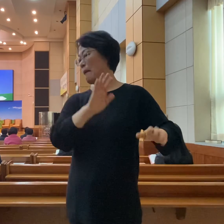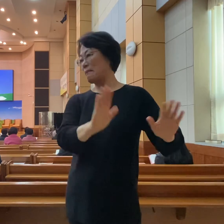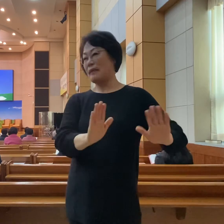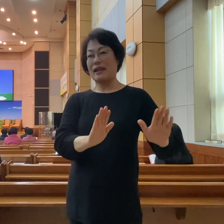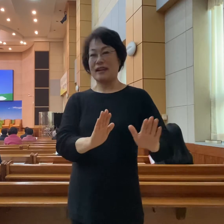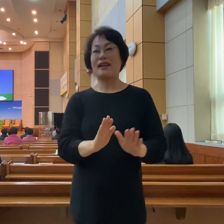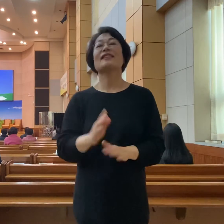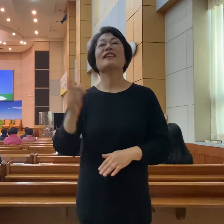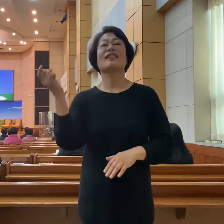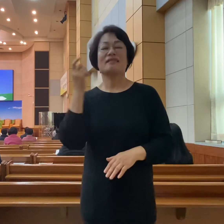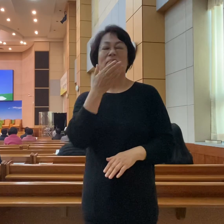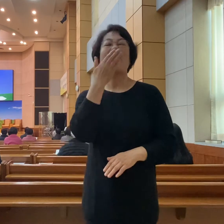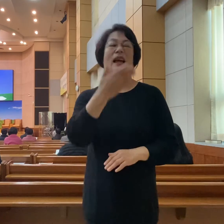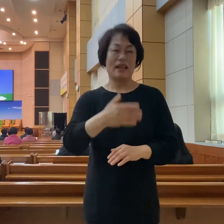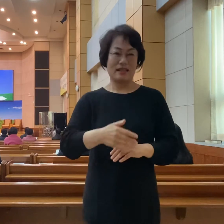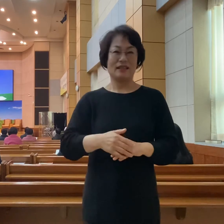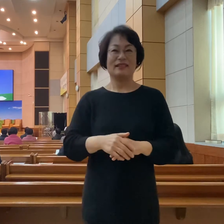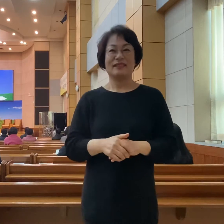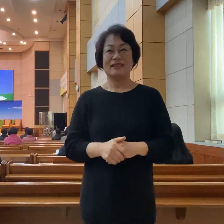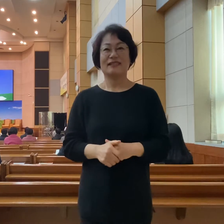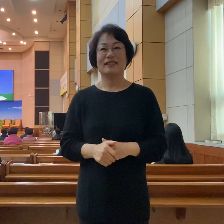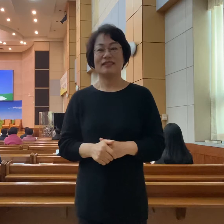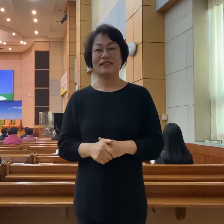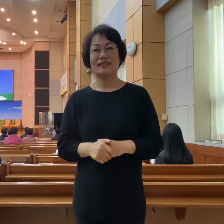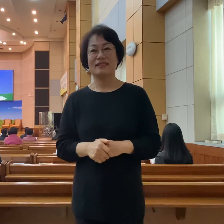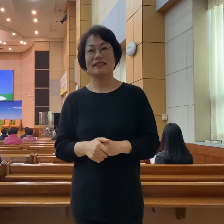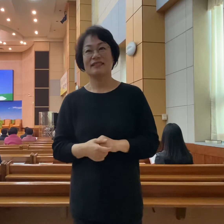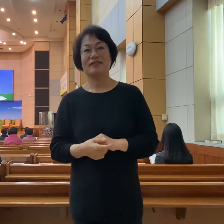이런 말을 들을 수가 있는 것이죠.